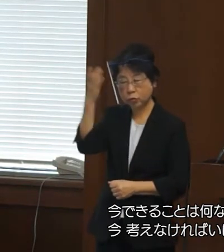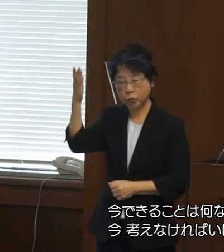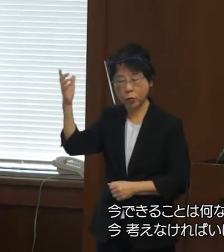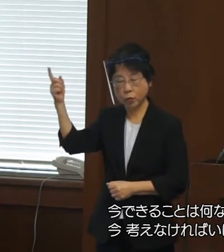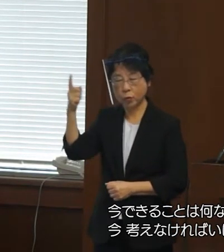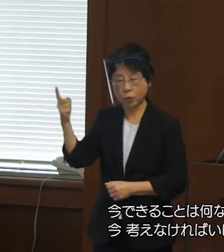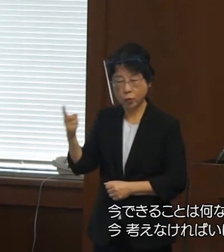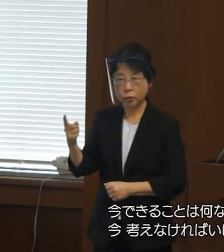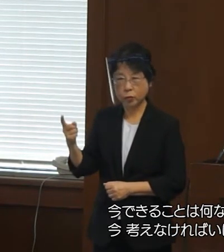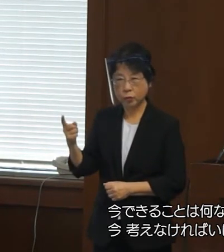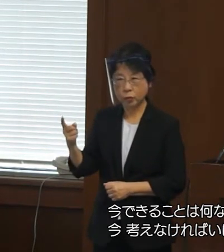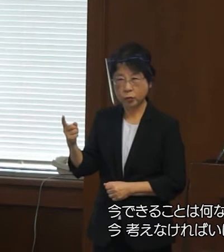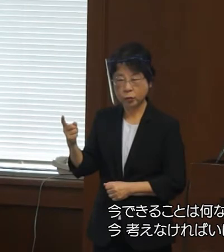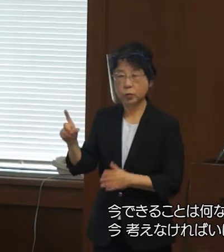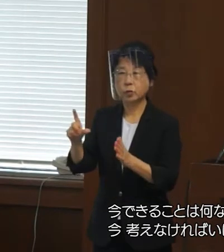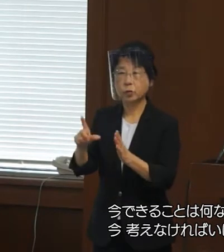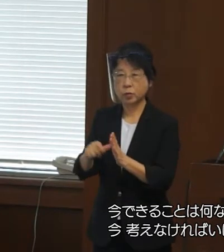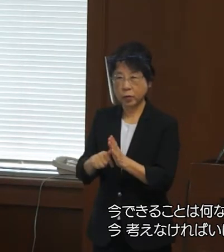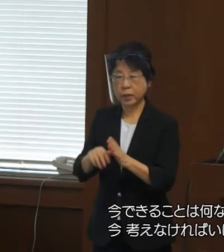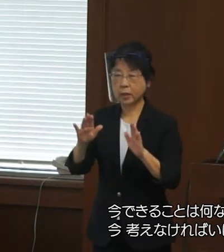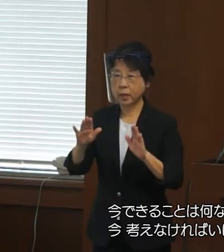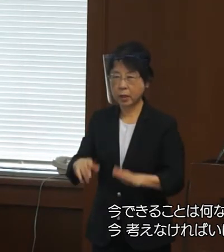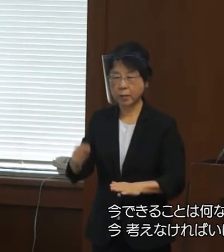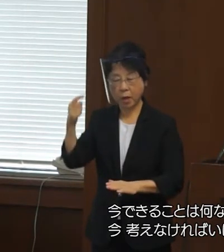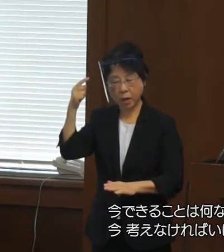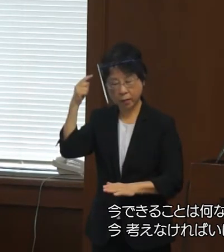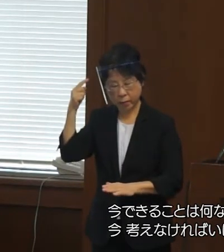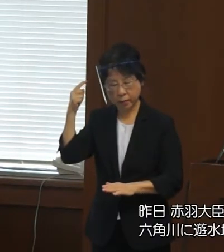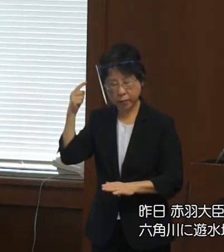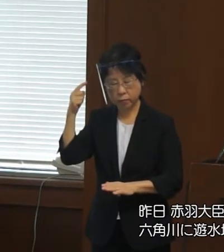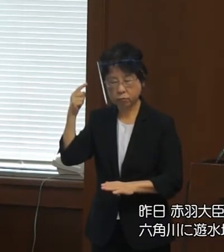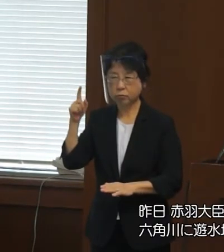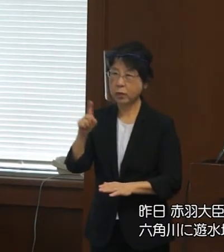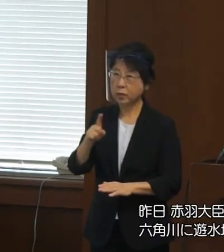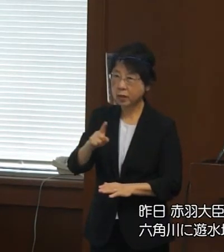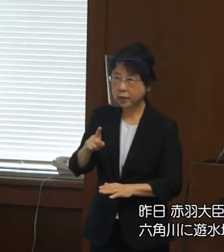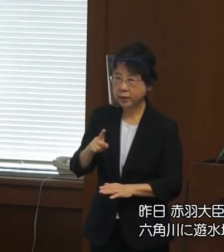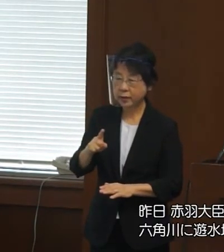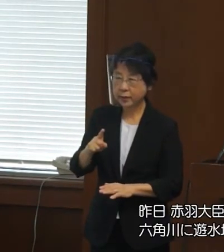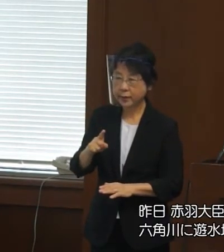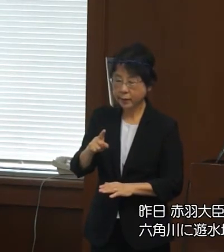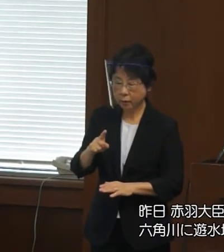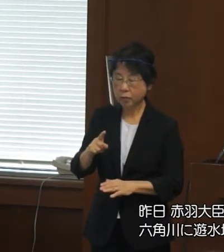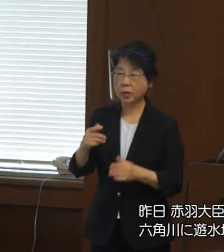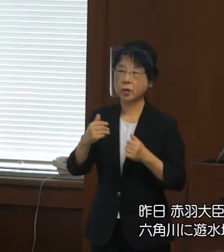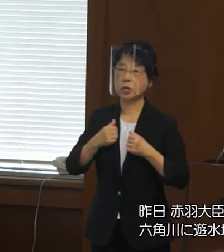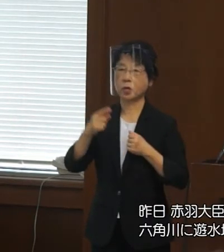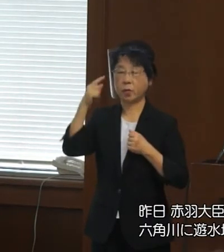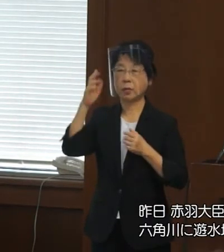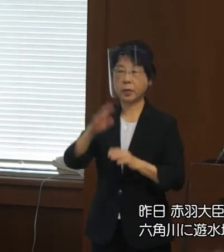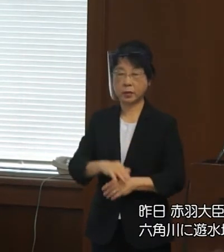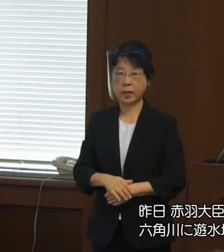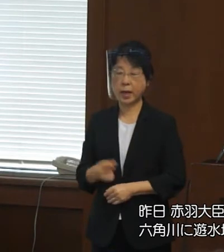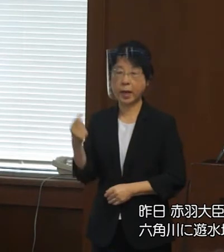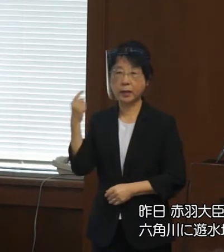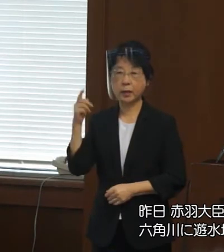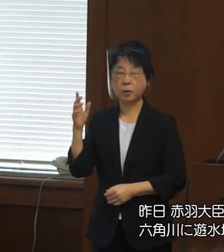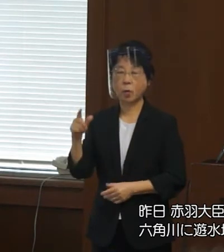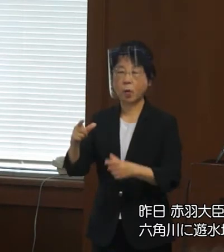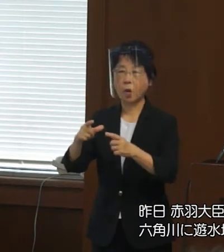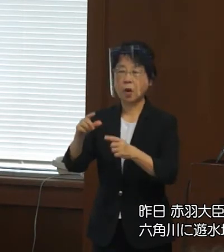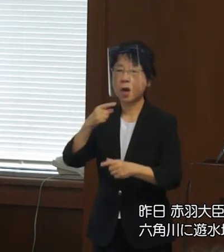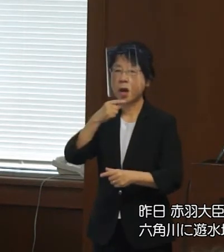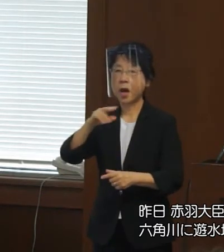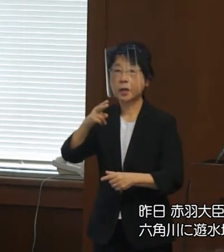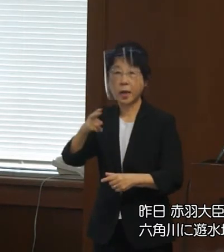今考えなければいけないというふうに思っていて、まあ、昨日赤羽大臣からも六角川に遊水地